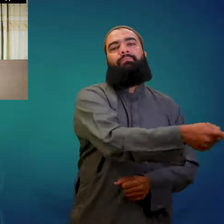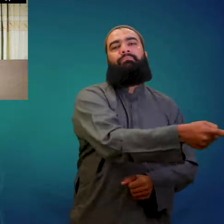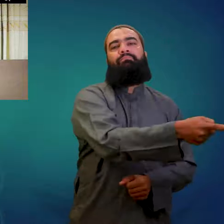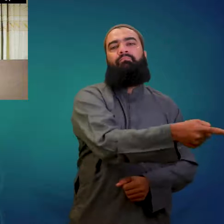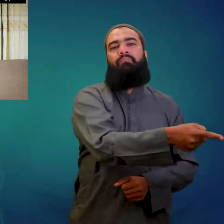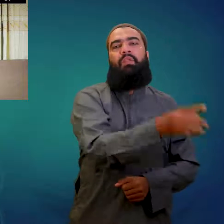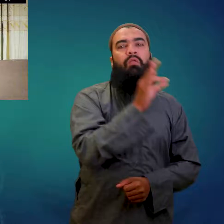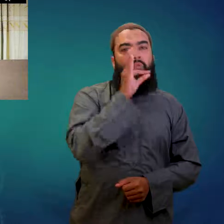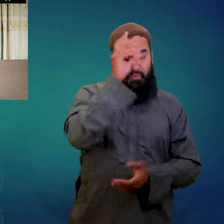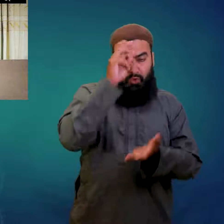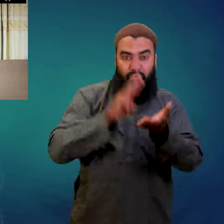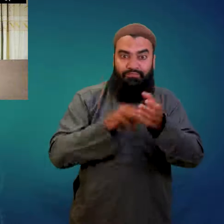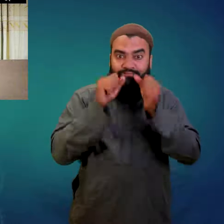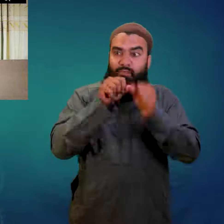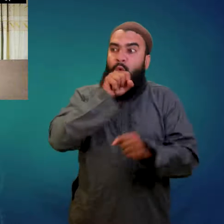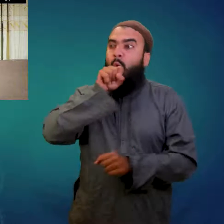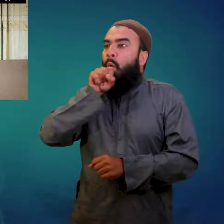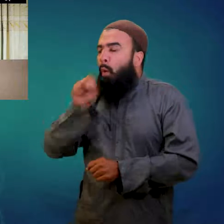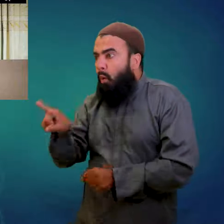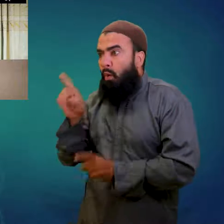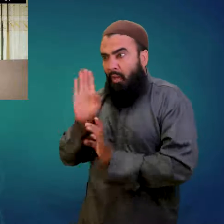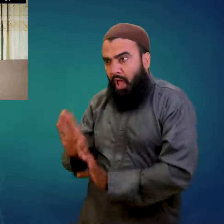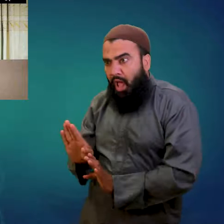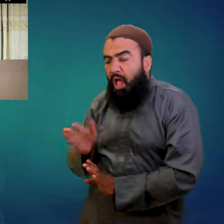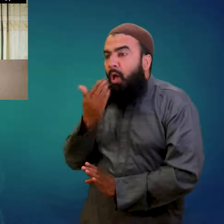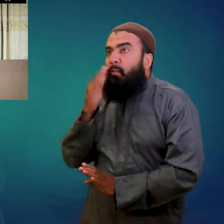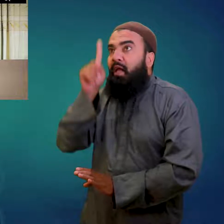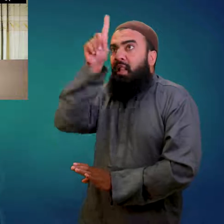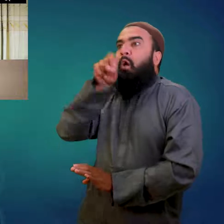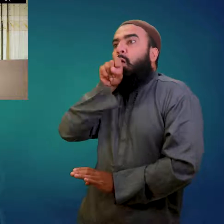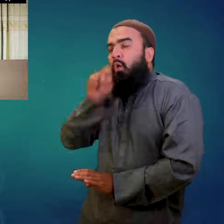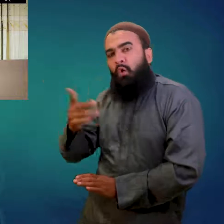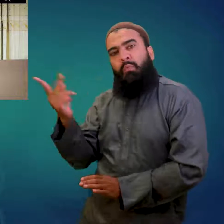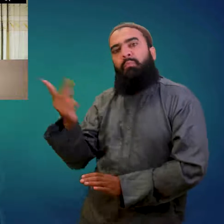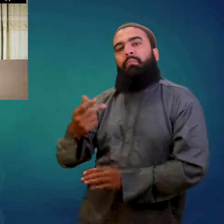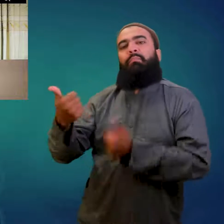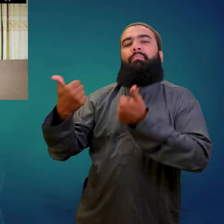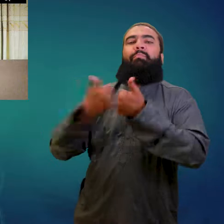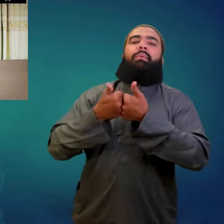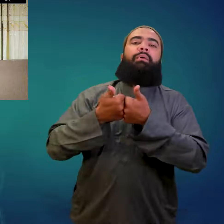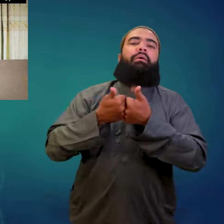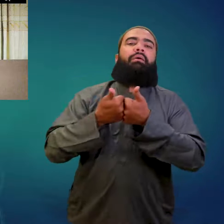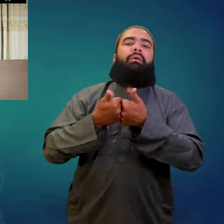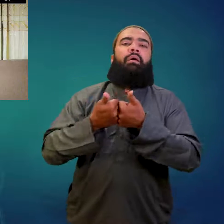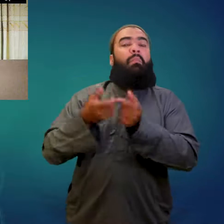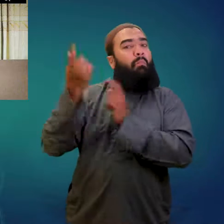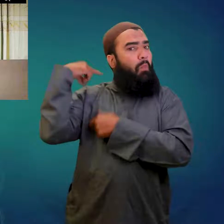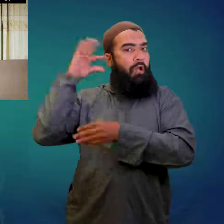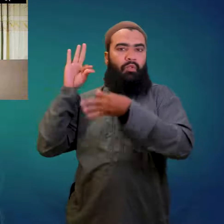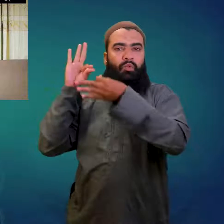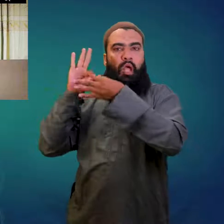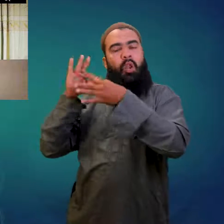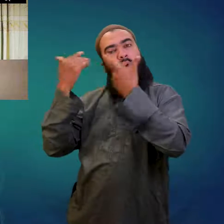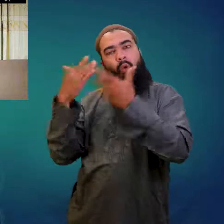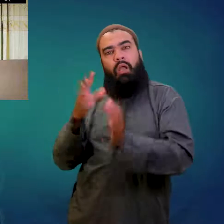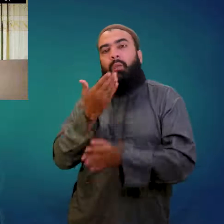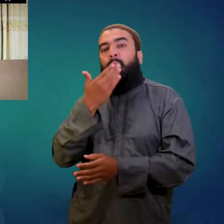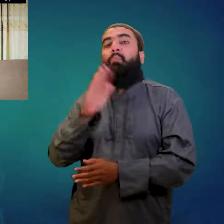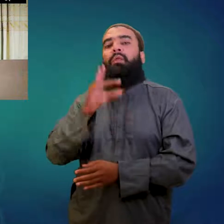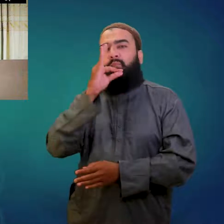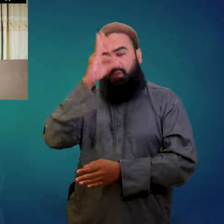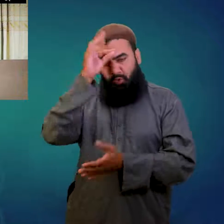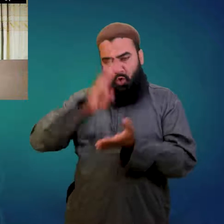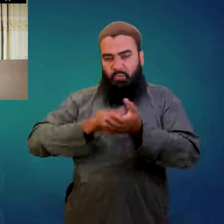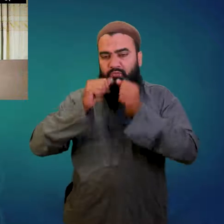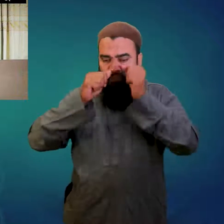آیت میں سورہ نجم کے اندر یہ بات گزر چکی کہ وما ينطق عن الہویٰ، کہ اللہ کے حبیب صلی اللہ